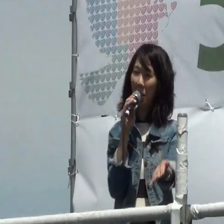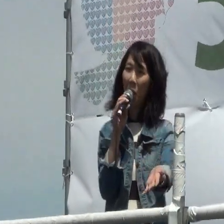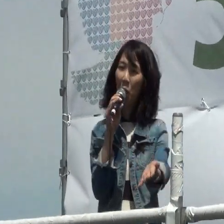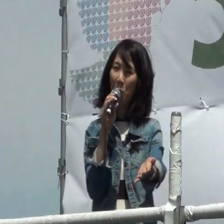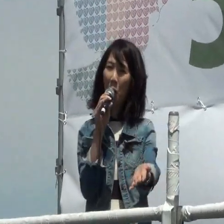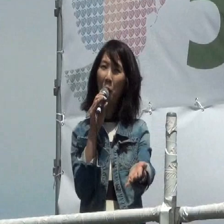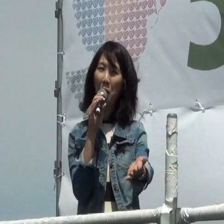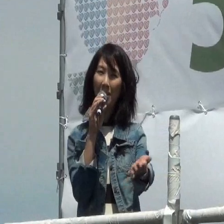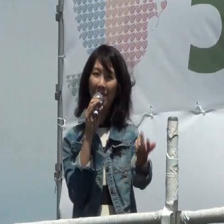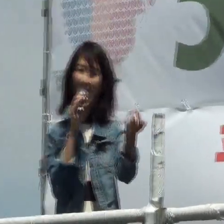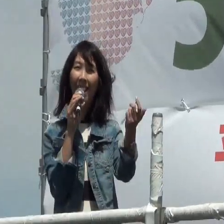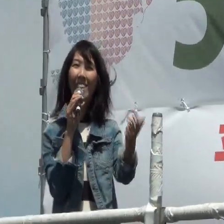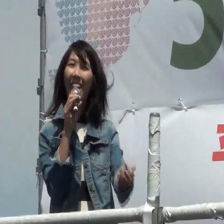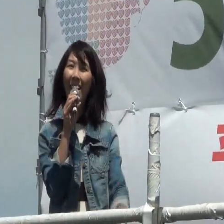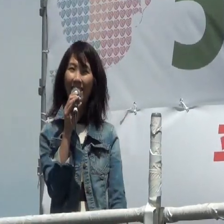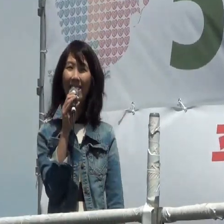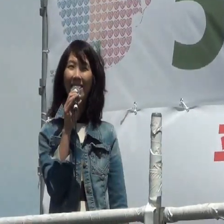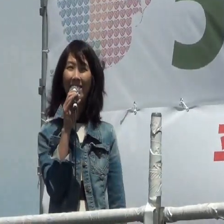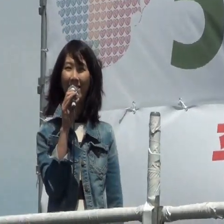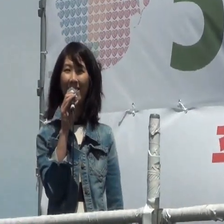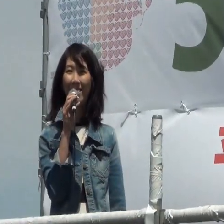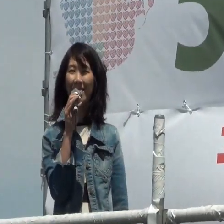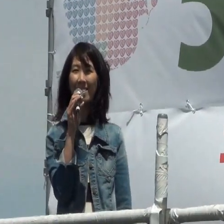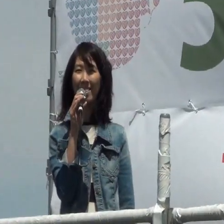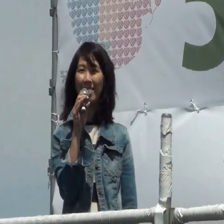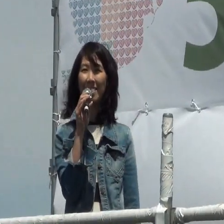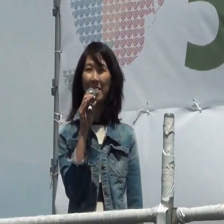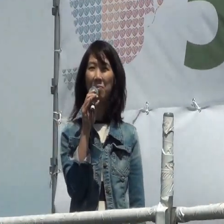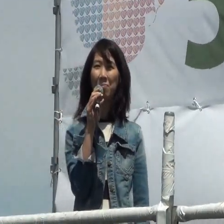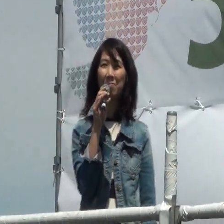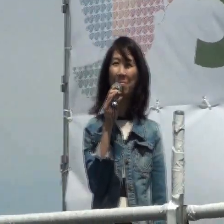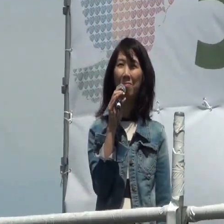国境もない